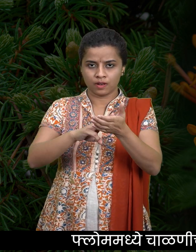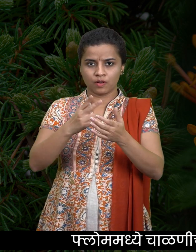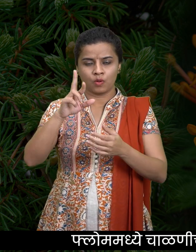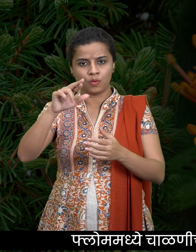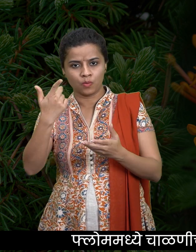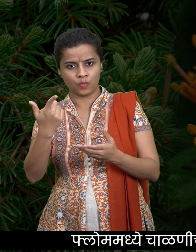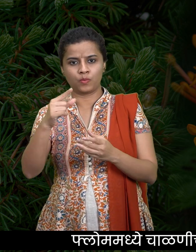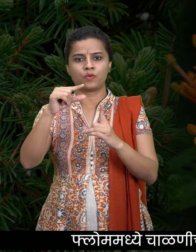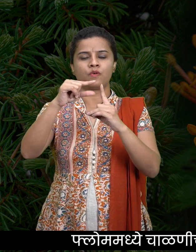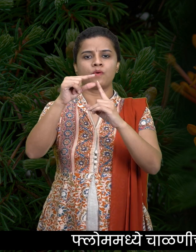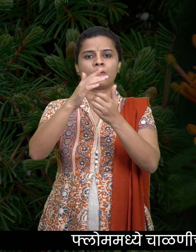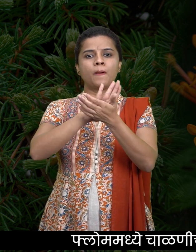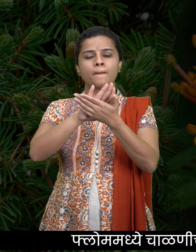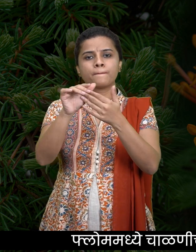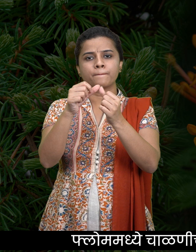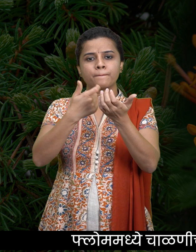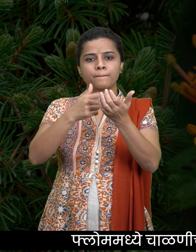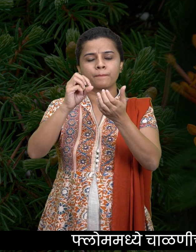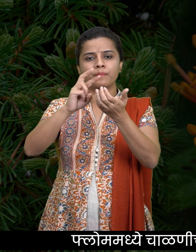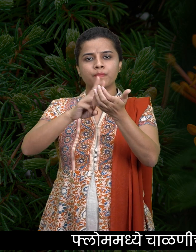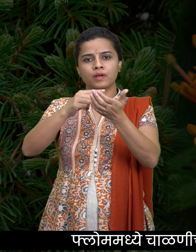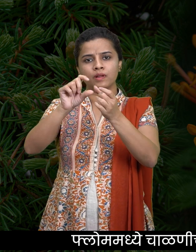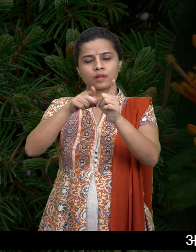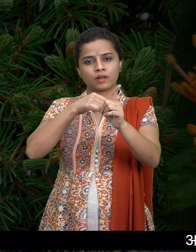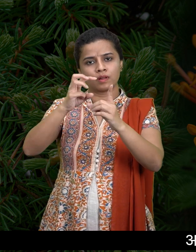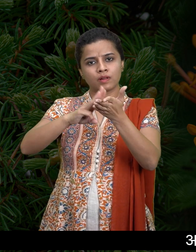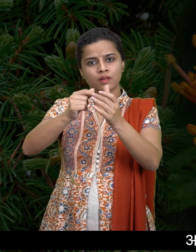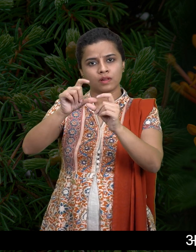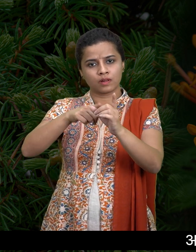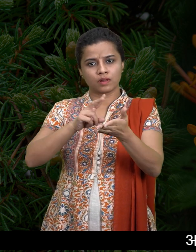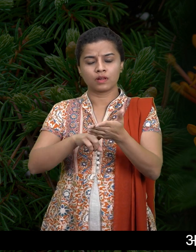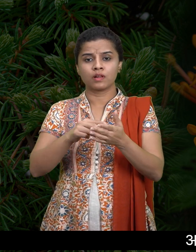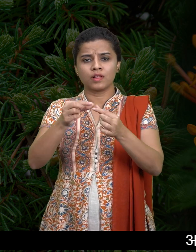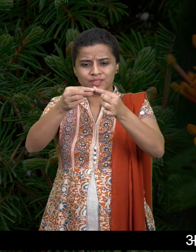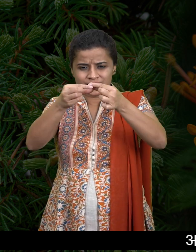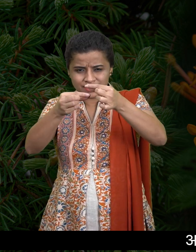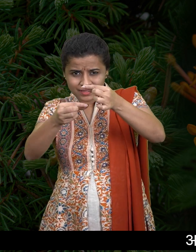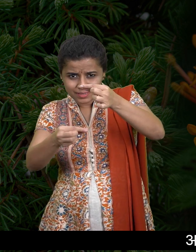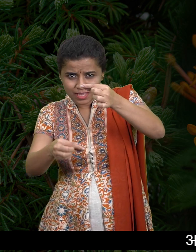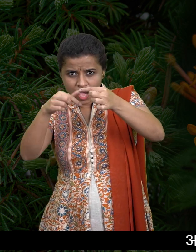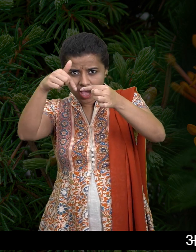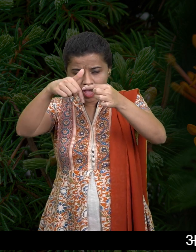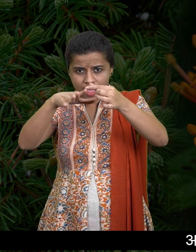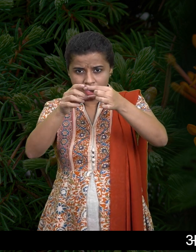फ्लोममध्ये चाळणीच्या नळ्या, फ्लोम पॅरेन्कायमा, सहचर पेशी आणि फ्लोम तंतू असतात.